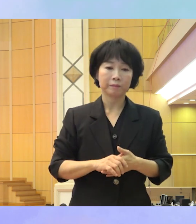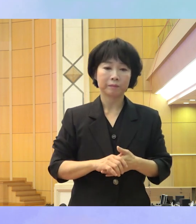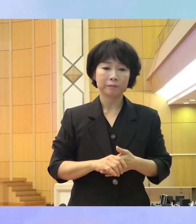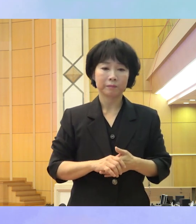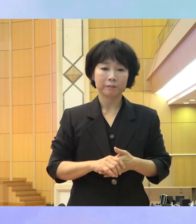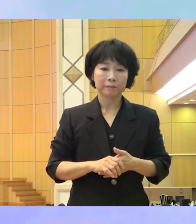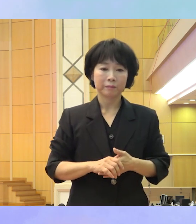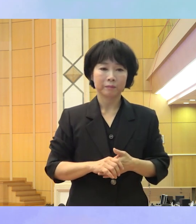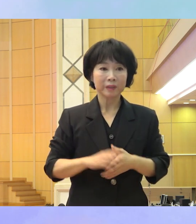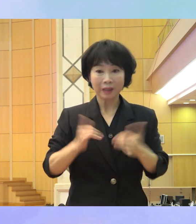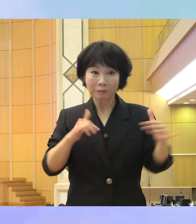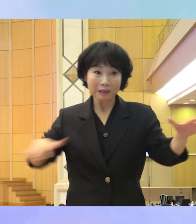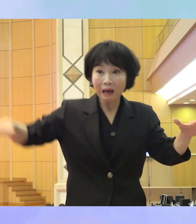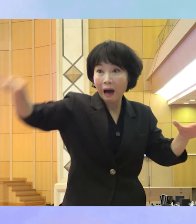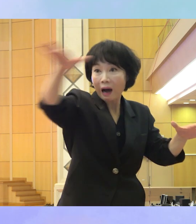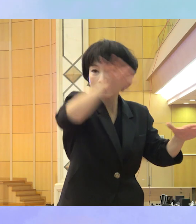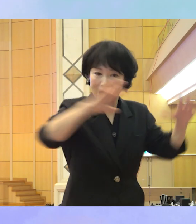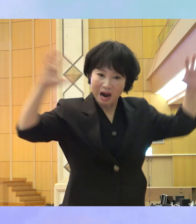바벨론 탑을 쌓았어요.